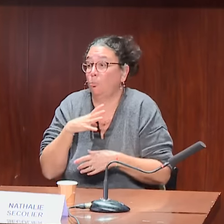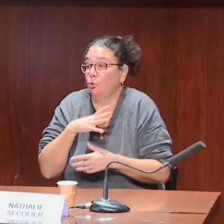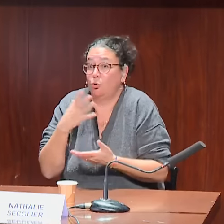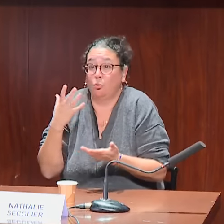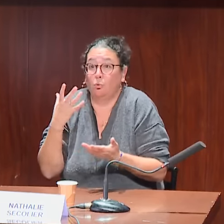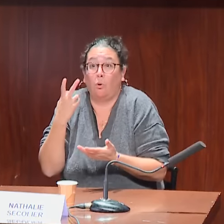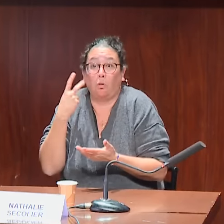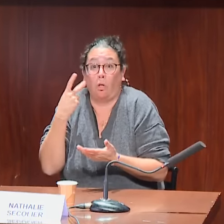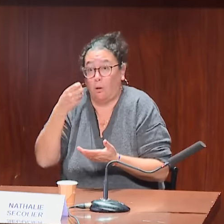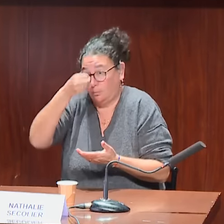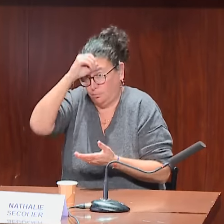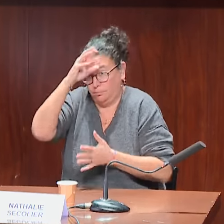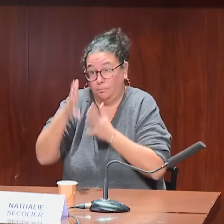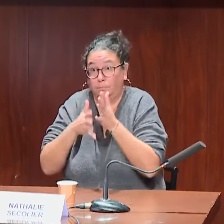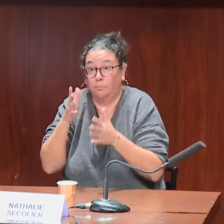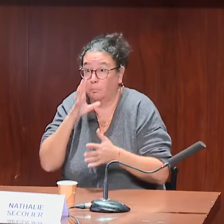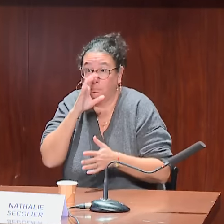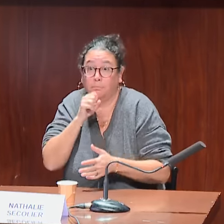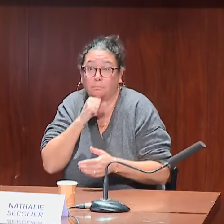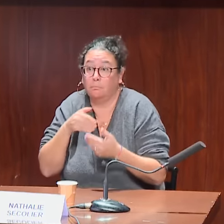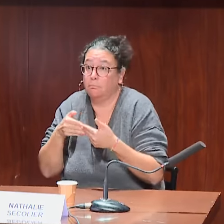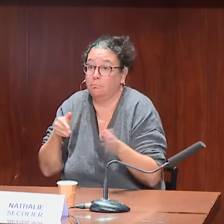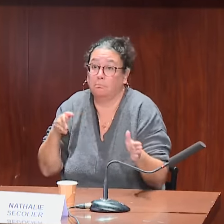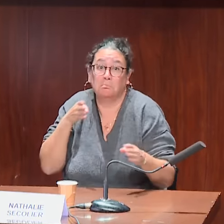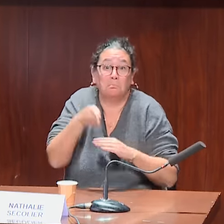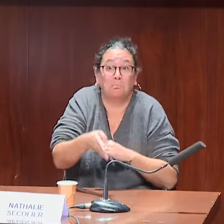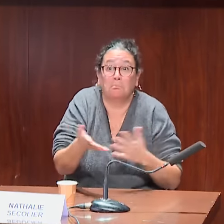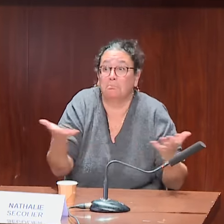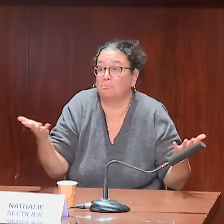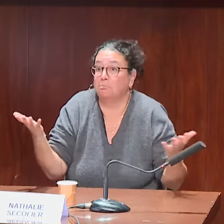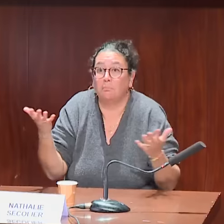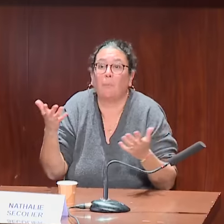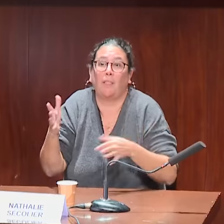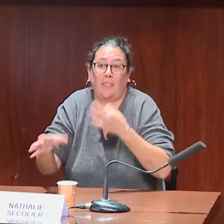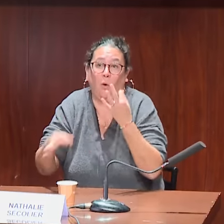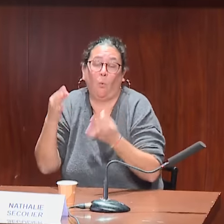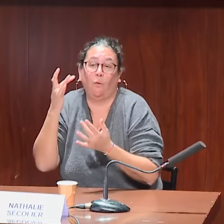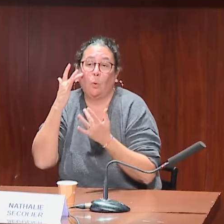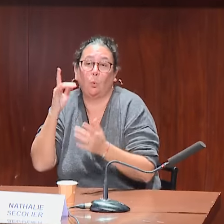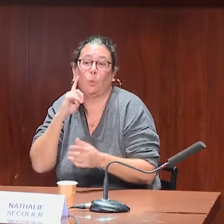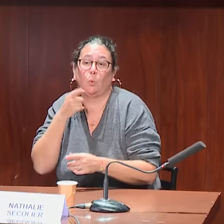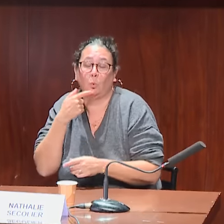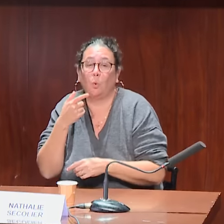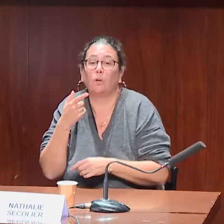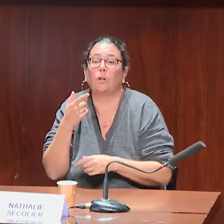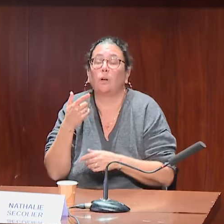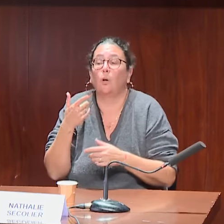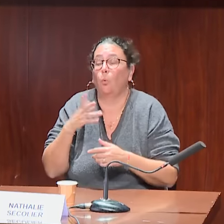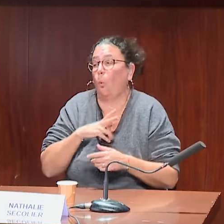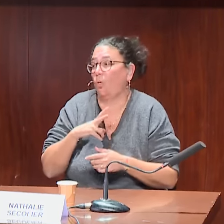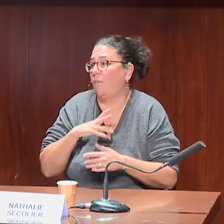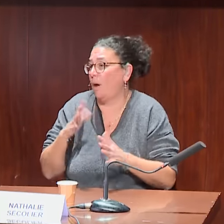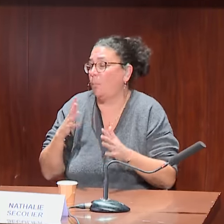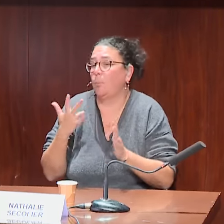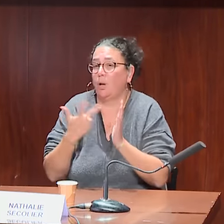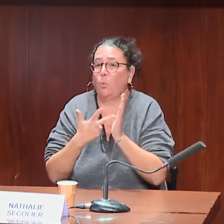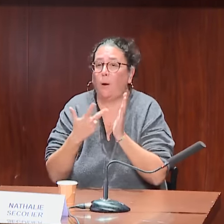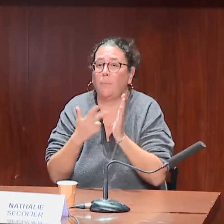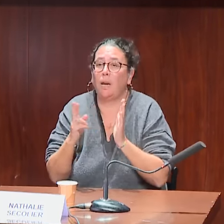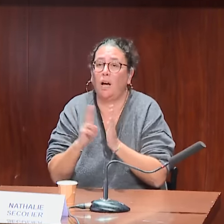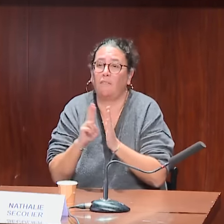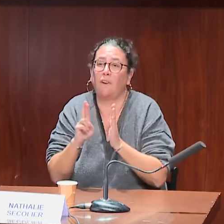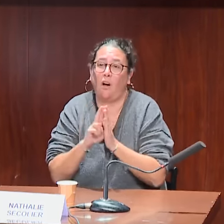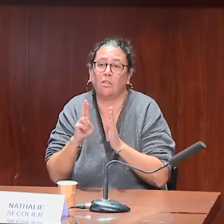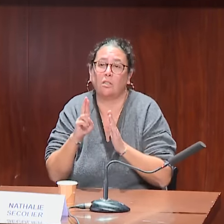sourds ou entendants. Et puis, on s'est dit, bon, peut-être qu'on aura des entendants qui rentrent par hasard. Et c'est effectivement ce qui s'est